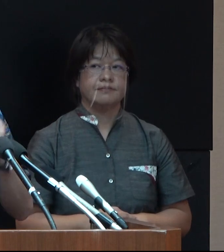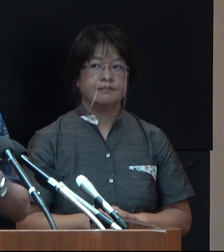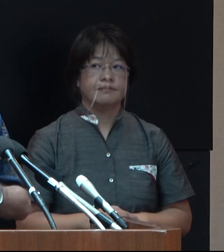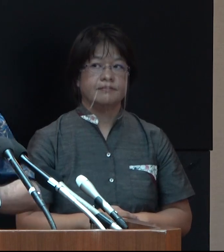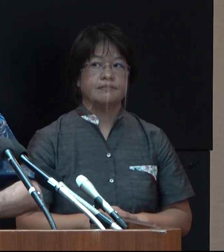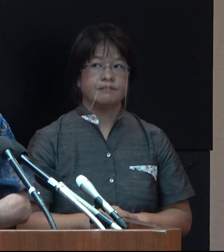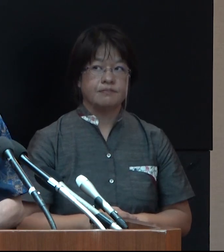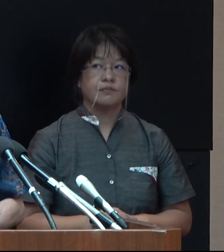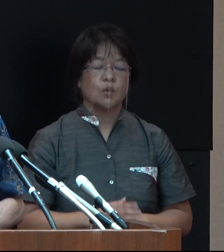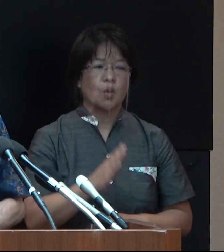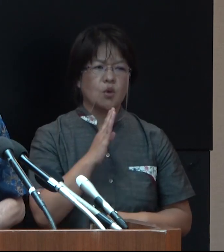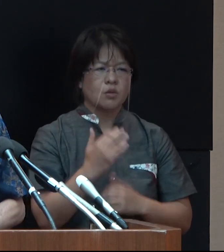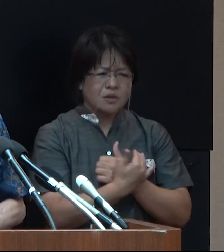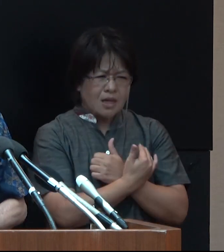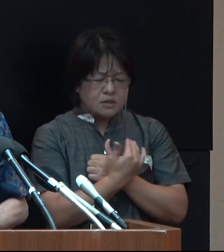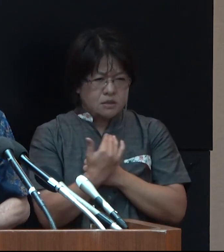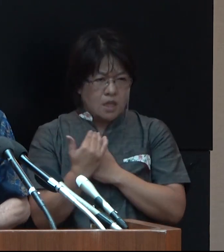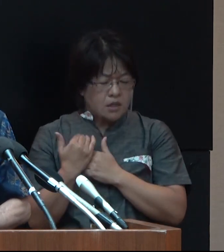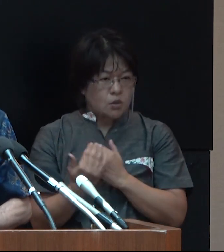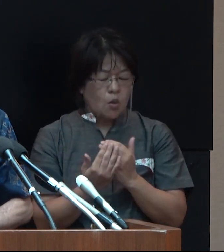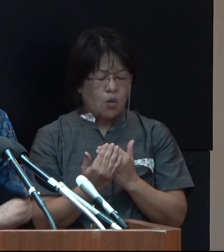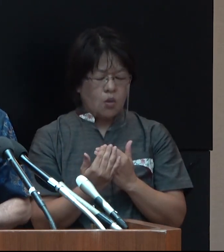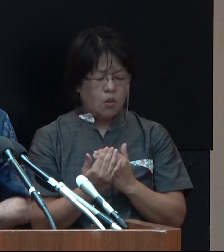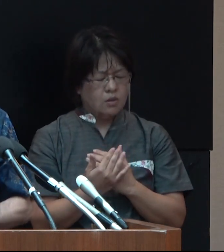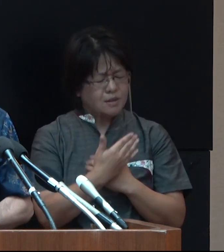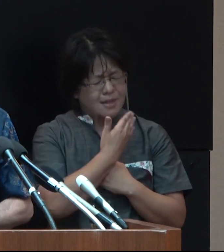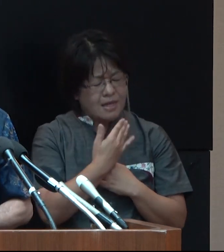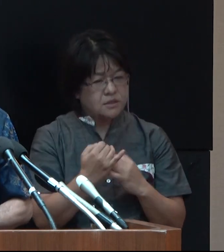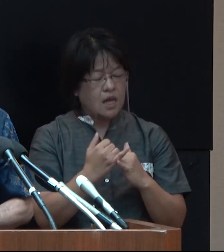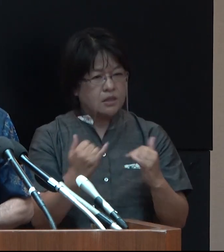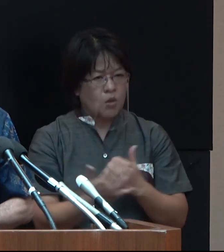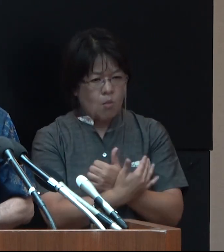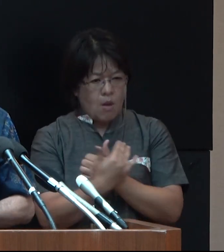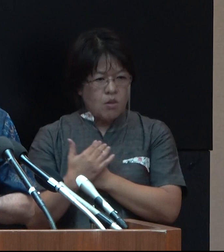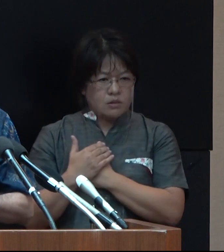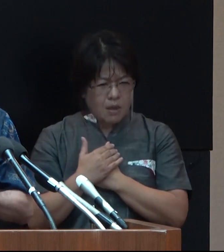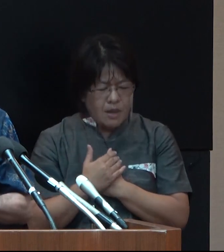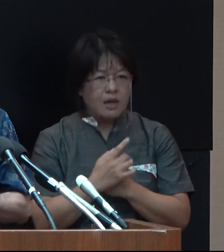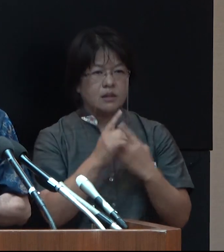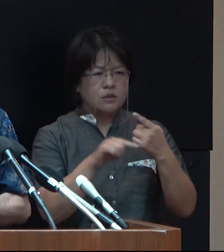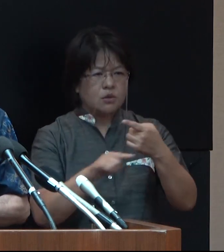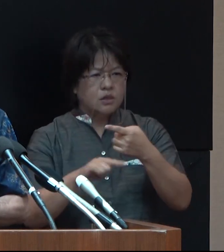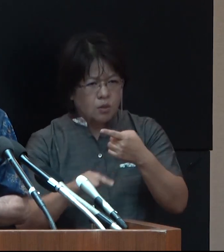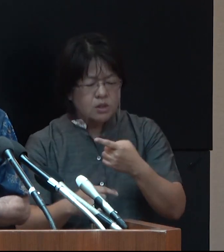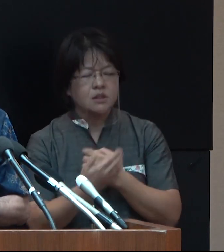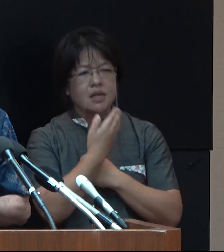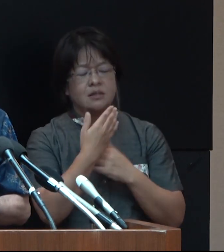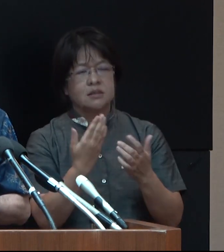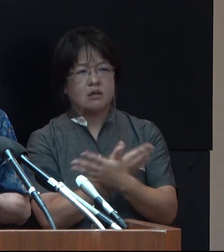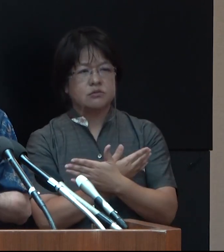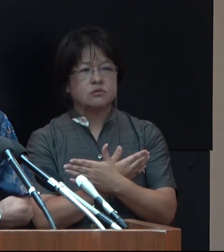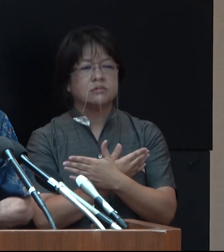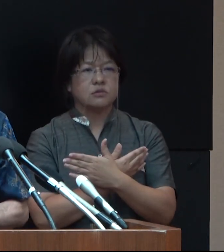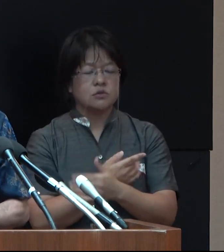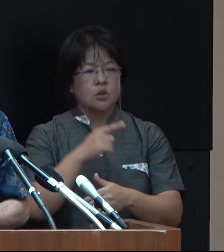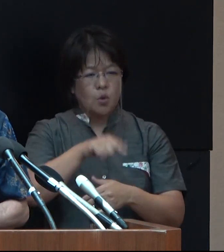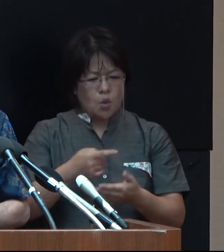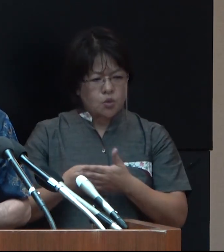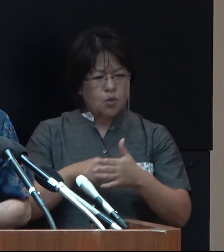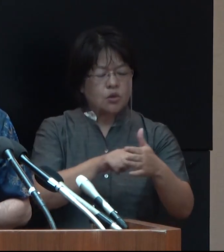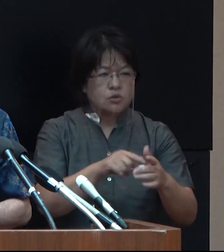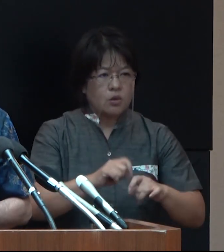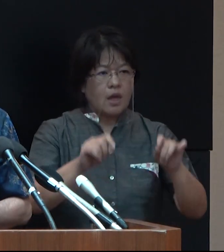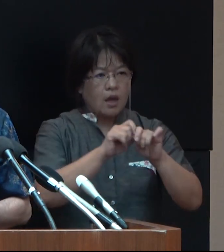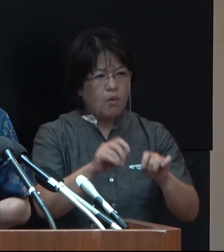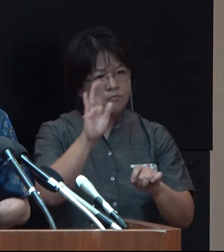本当に大切な人を守るためには一人一人の努力が重要です。でもその努力は必ず報います、報われ